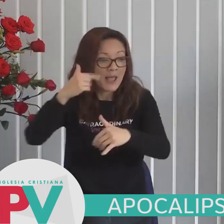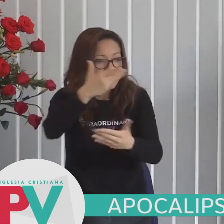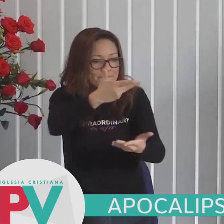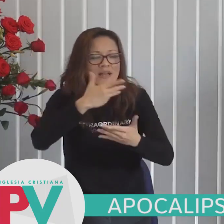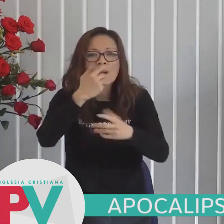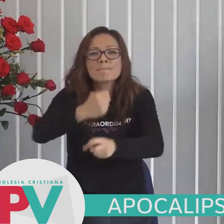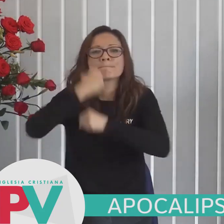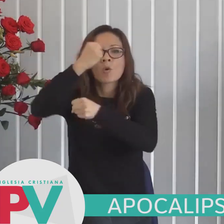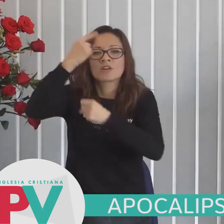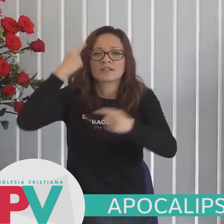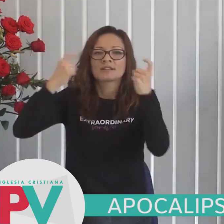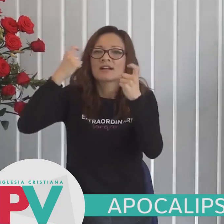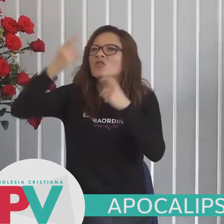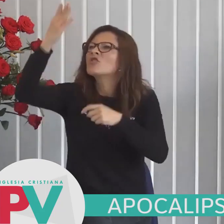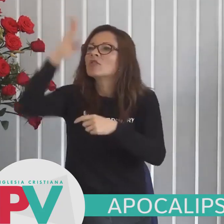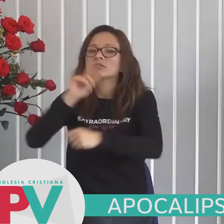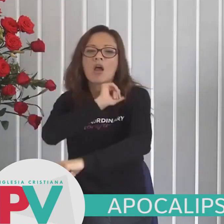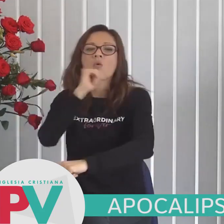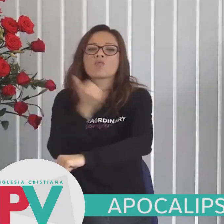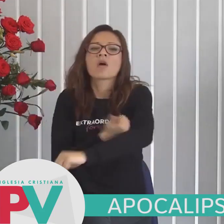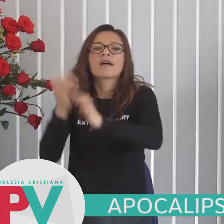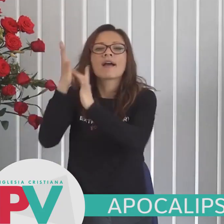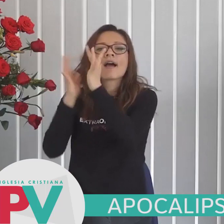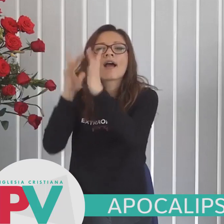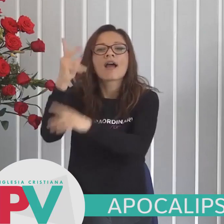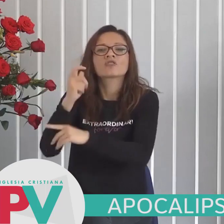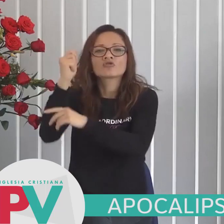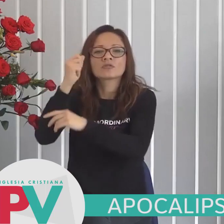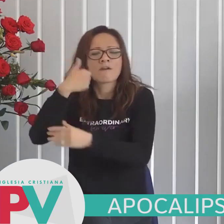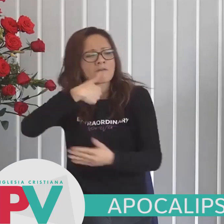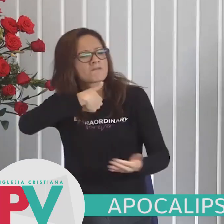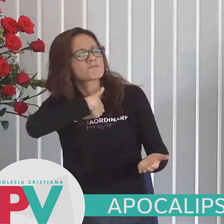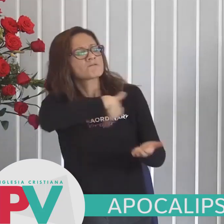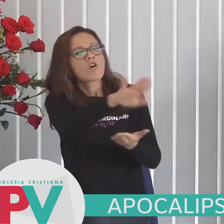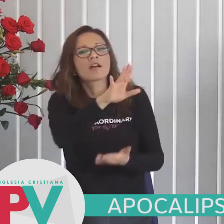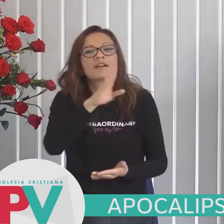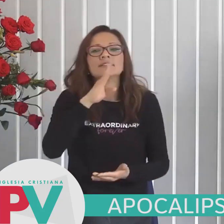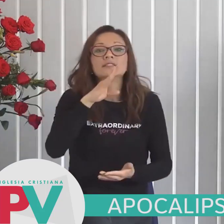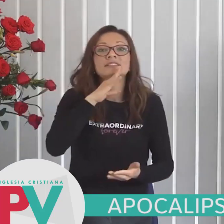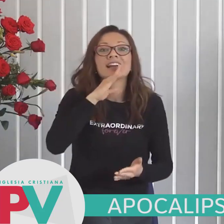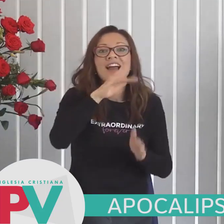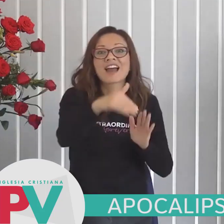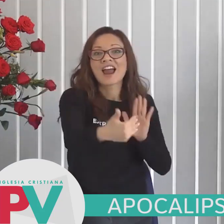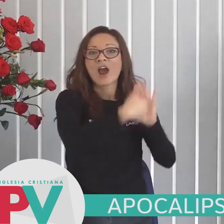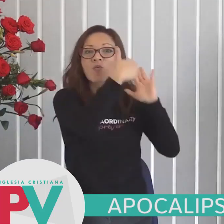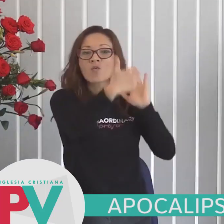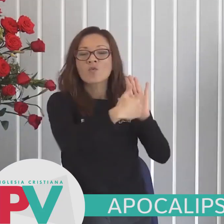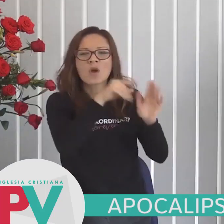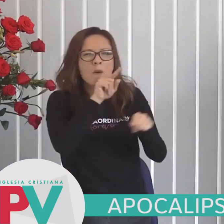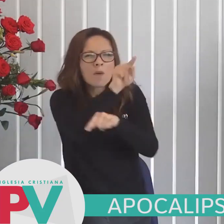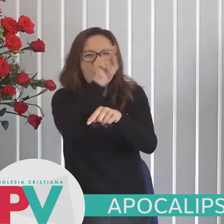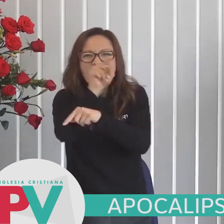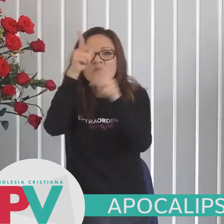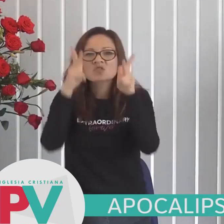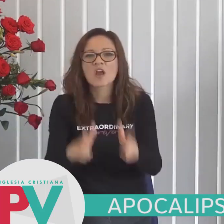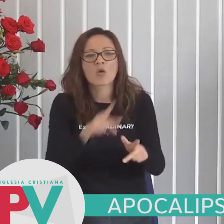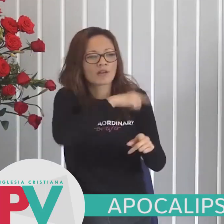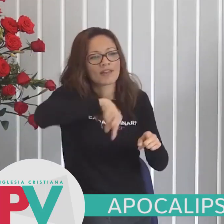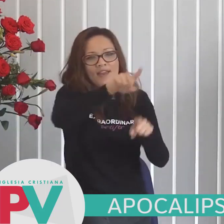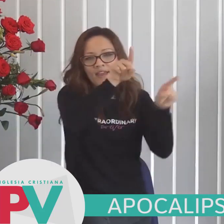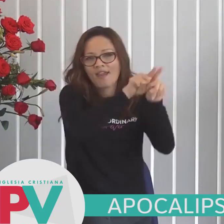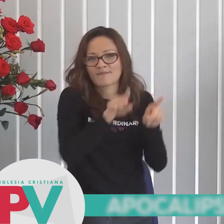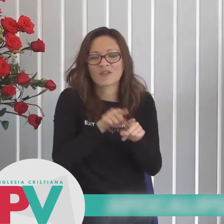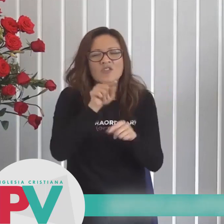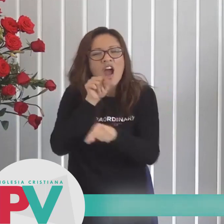reino de nuestro Dios, la autoridad de su Cristo, porque ha sido lanzado fuera ¿quién? El acusador de nuestros hermanos, el que los